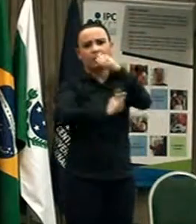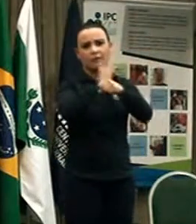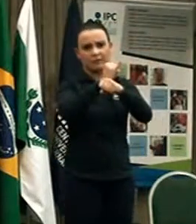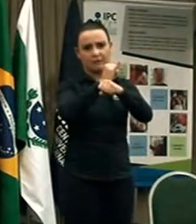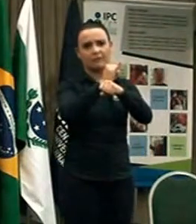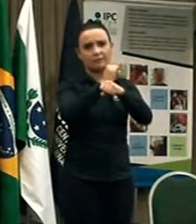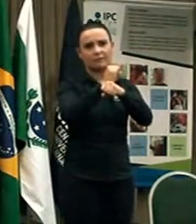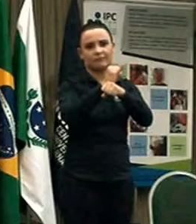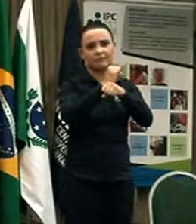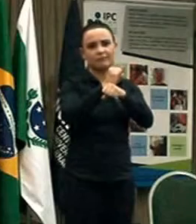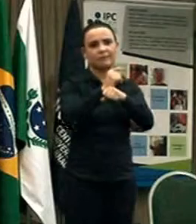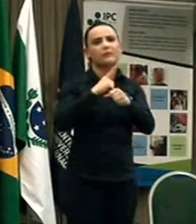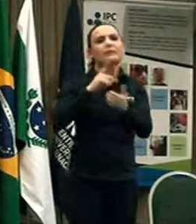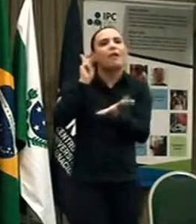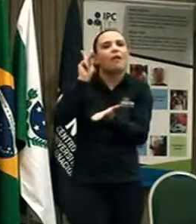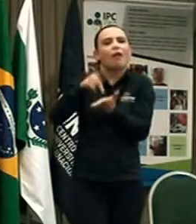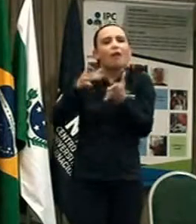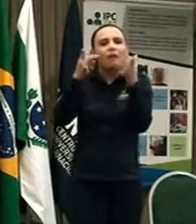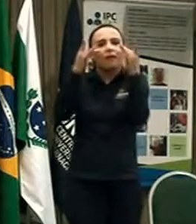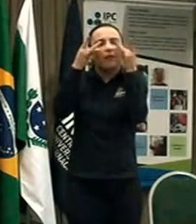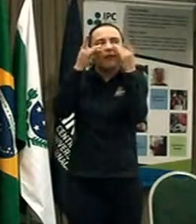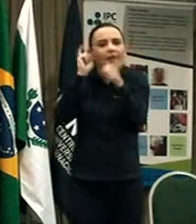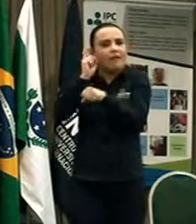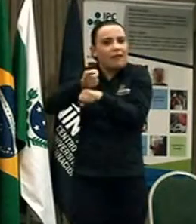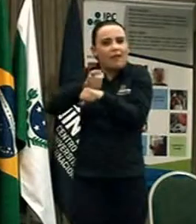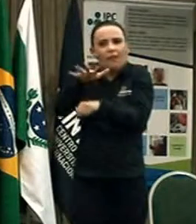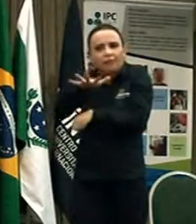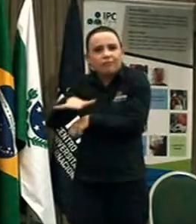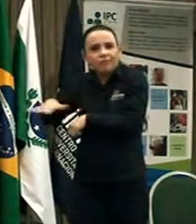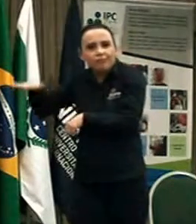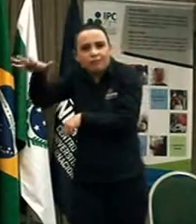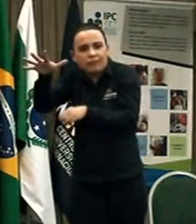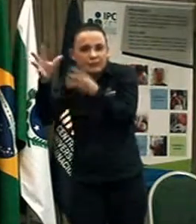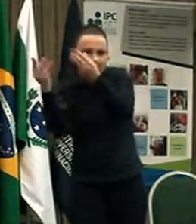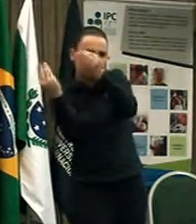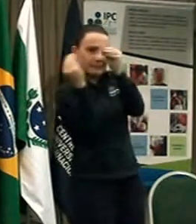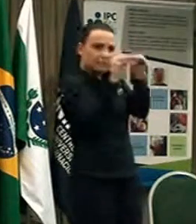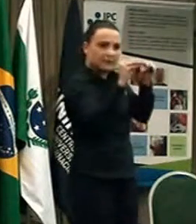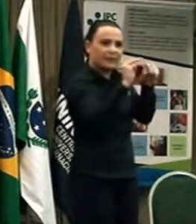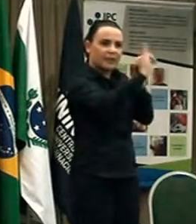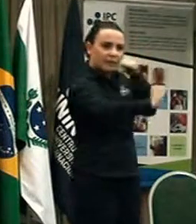mesmo modo, também nada é original. Mas uma dessas ideias, Ricardo e colegas,